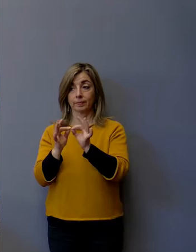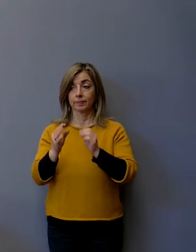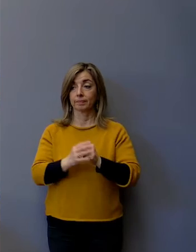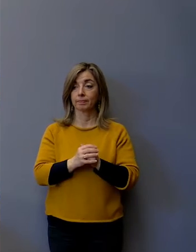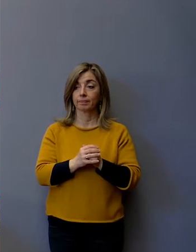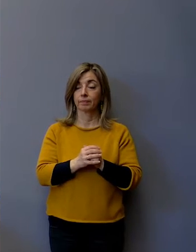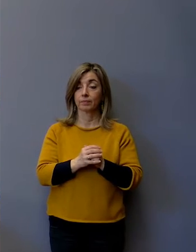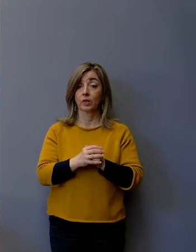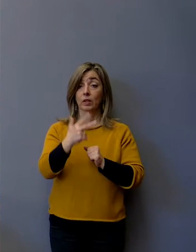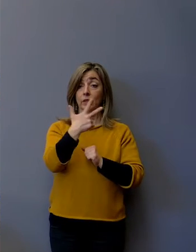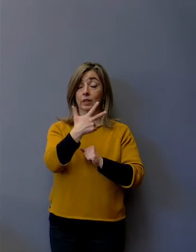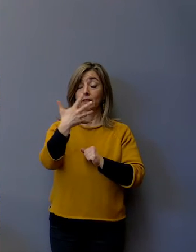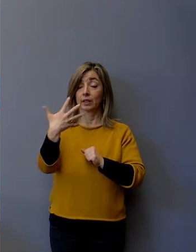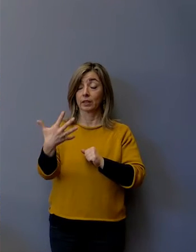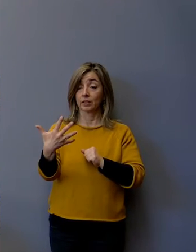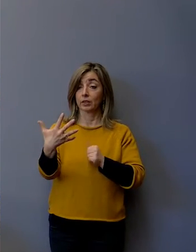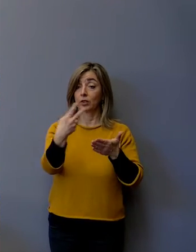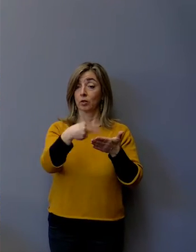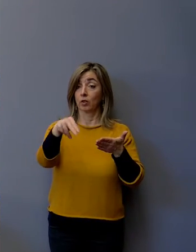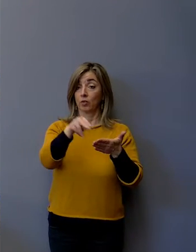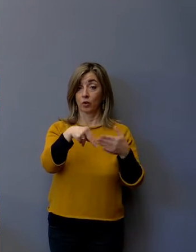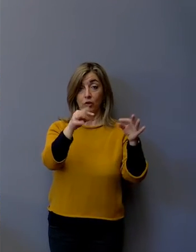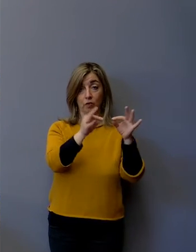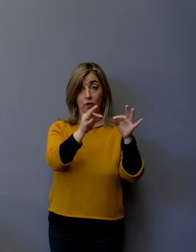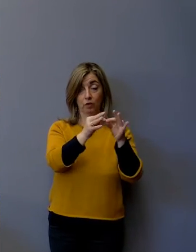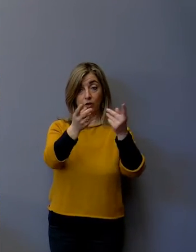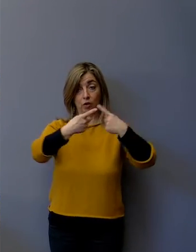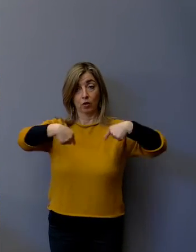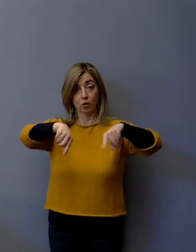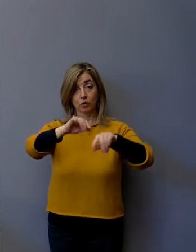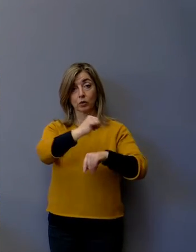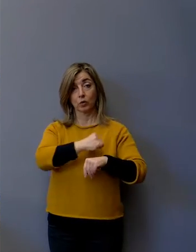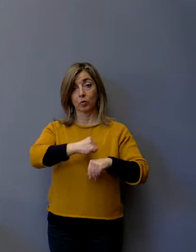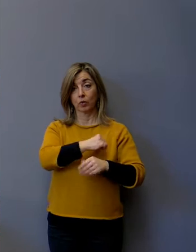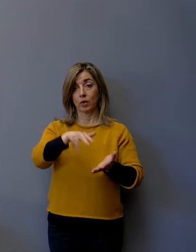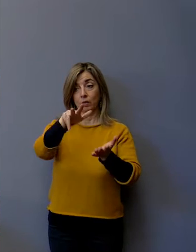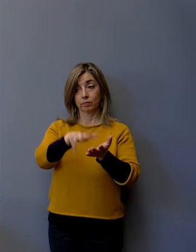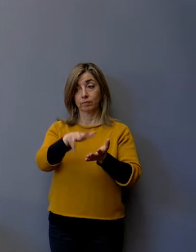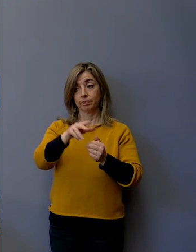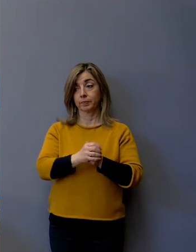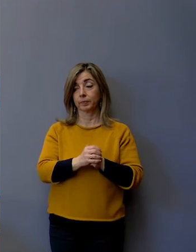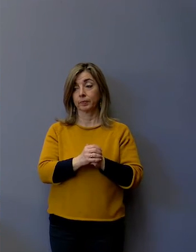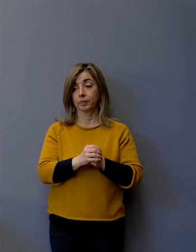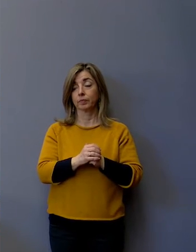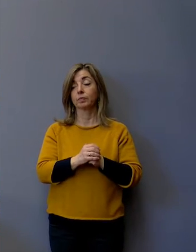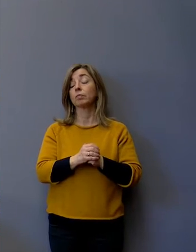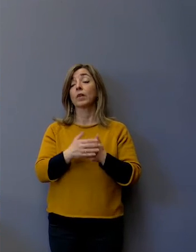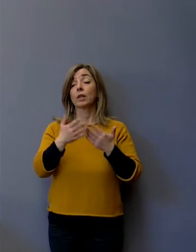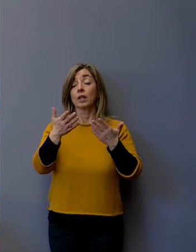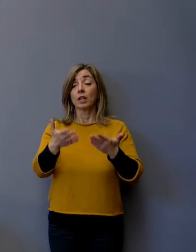35 voti favorevoli il consiglio comunale approva pongo ora in